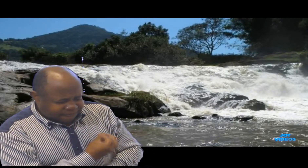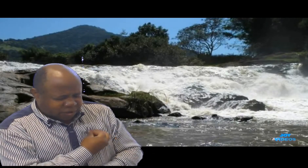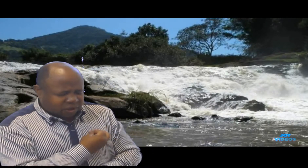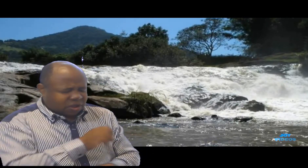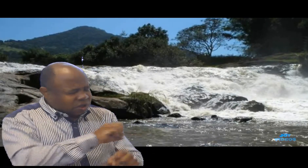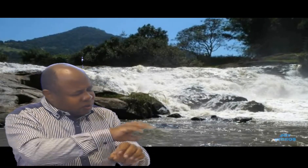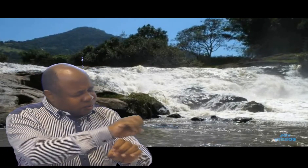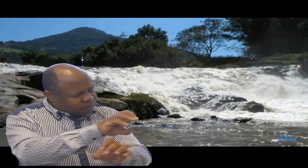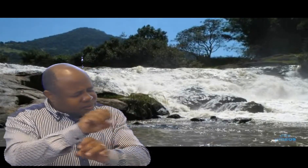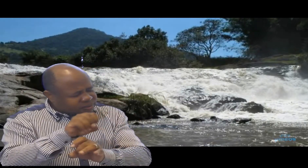a nossa cidade, inclusive